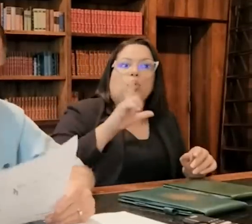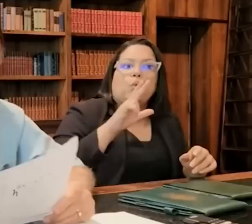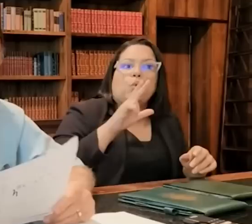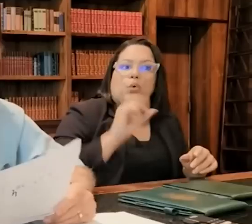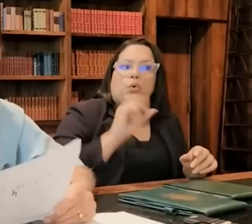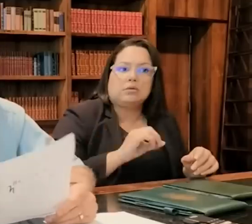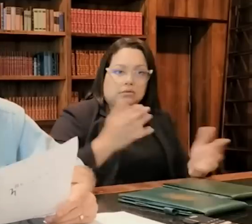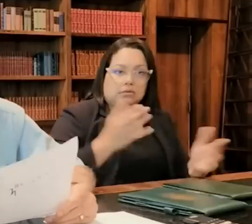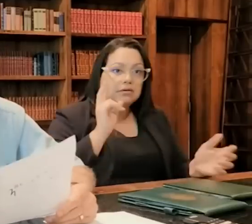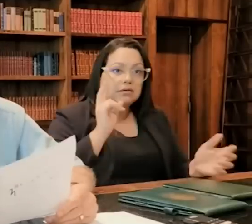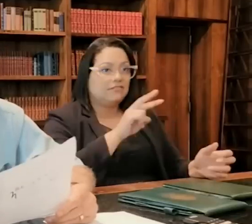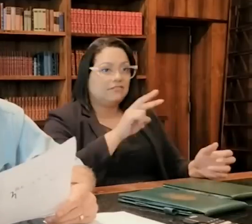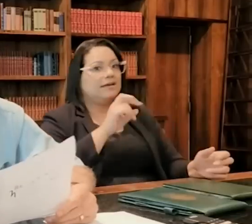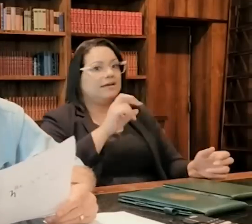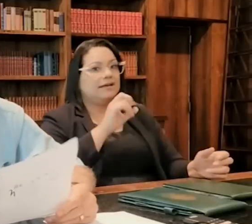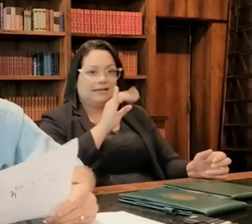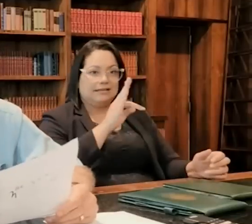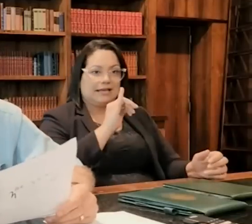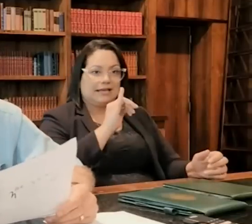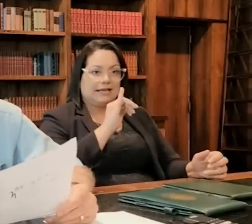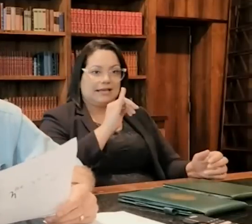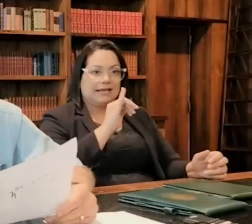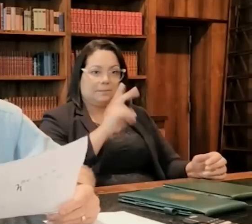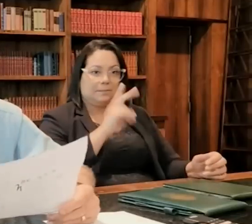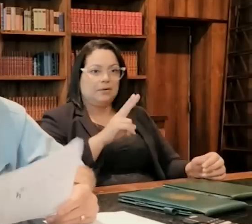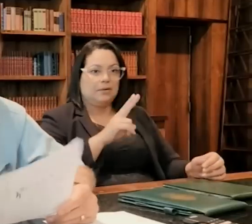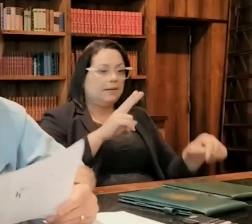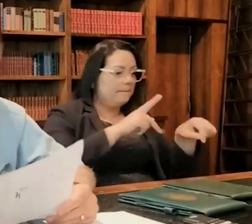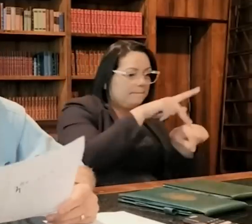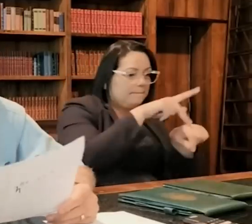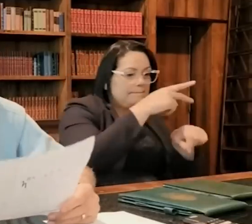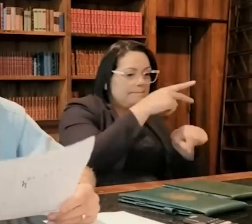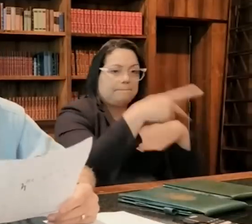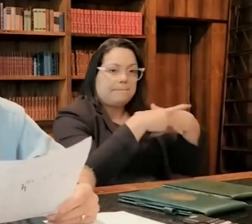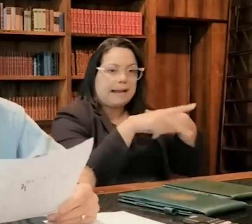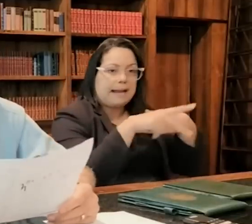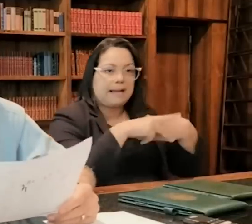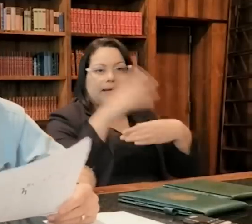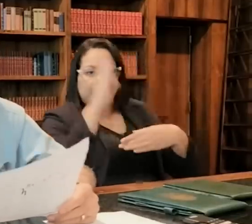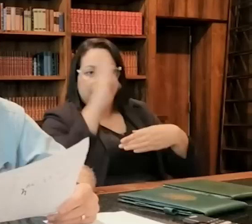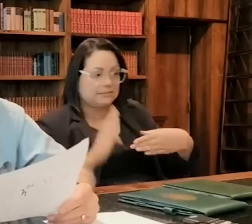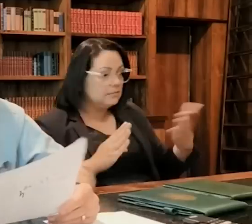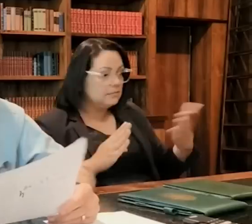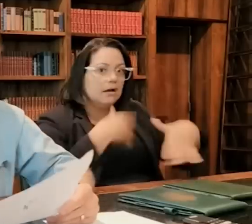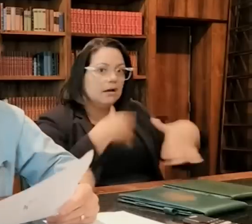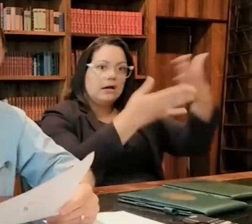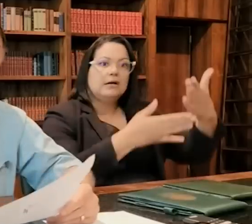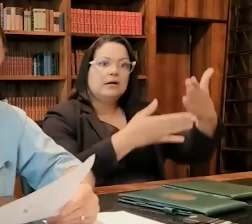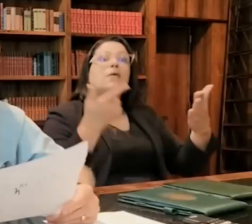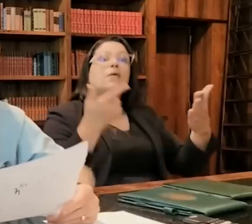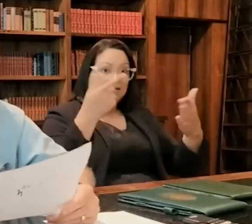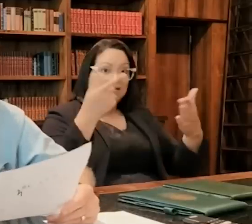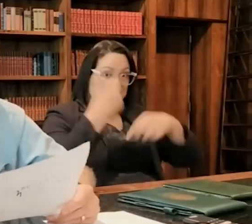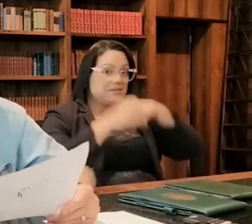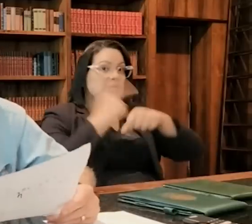ano, quando, emocionado, ele pontuou avanços e comentou os desafios que enfrentou na gestão. Disse ter dado a vida pelo